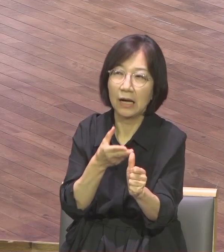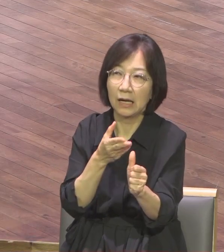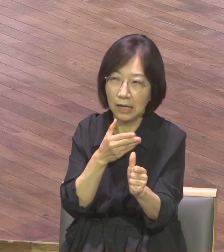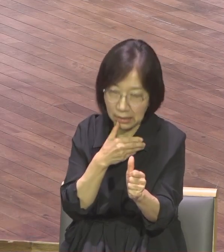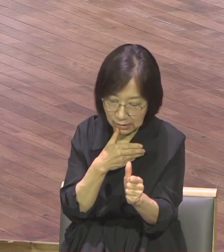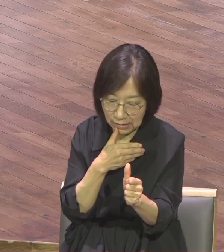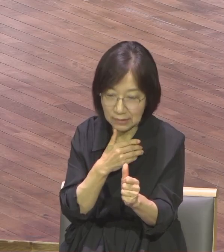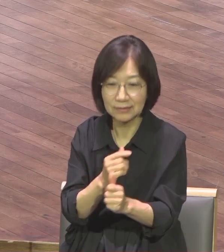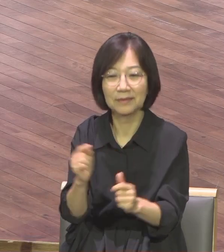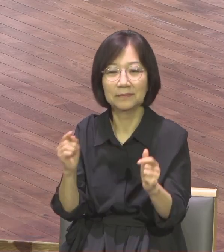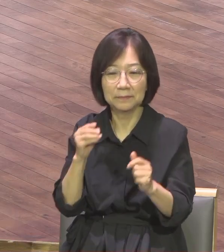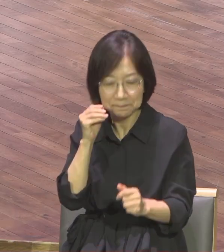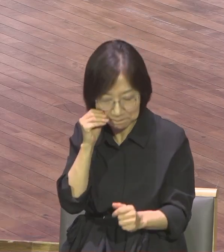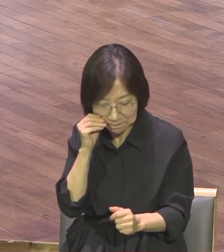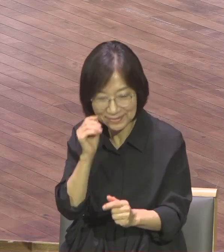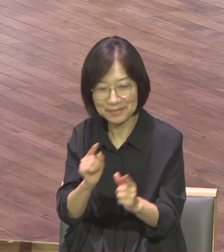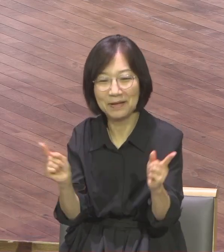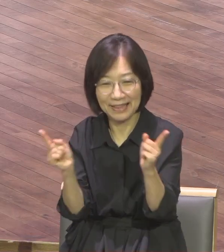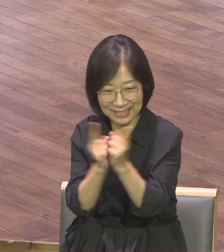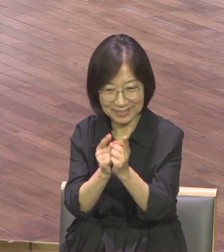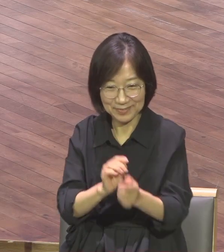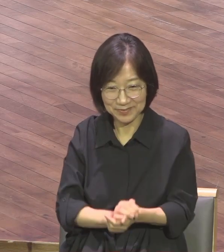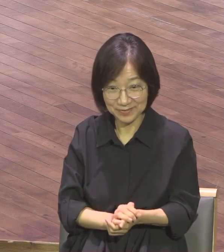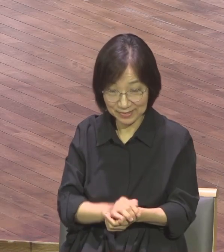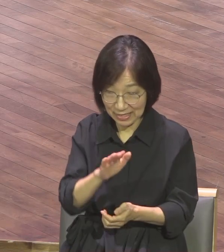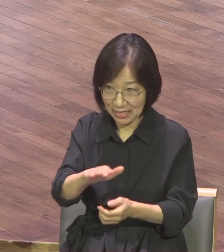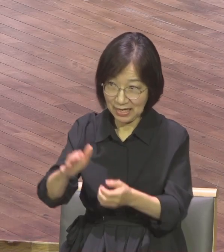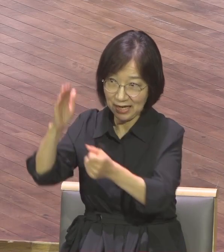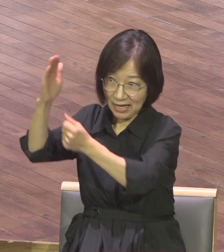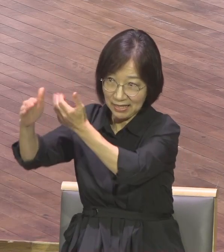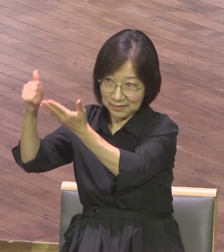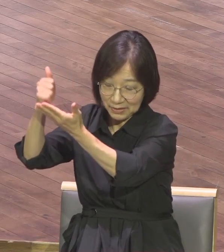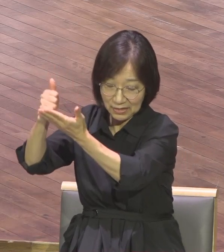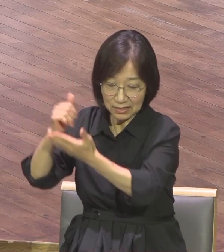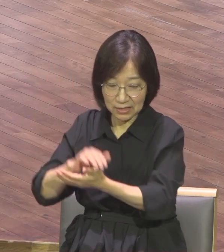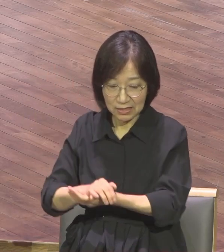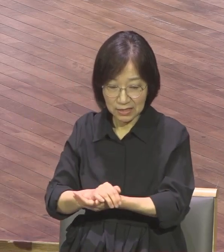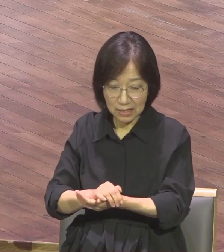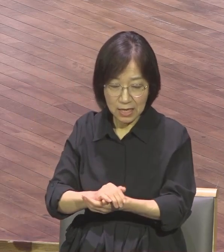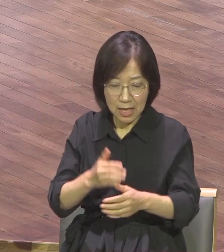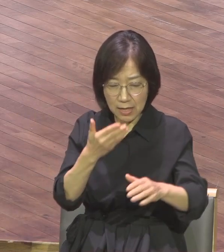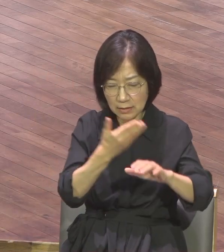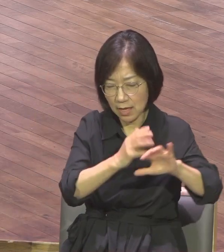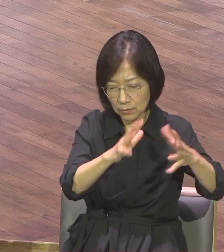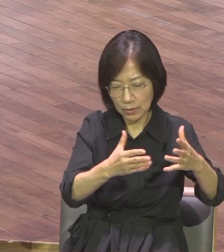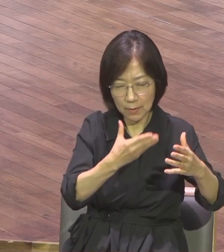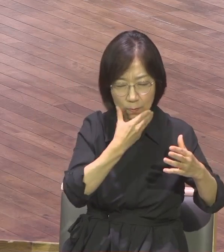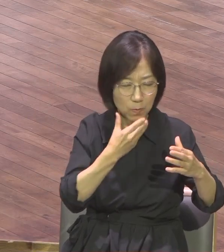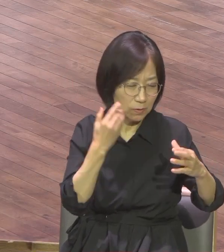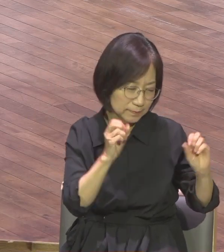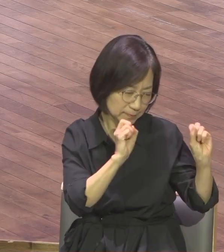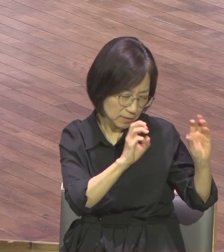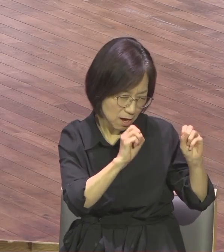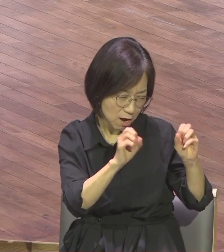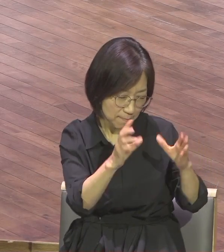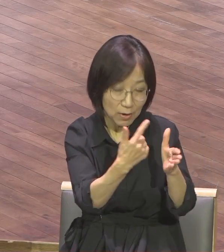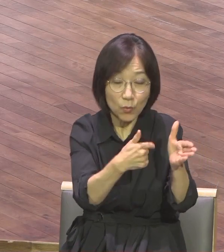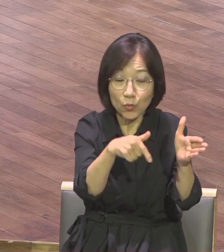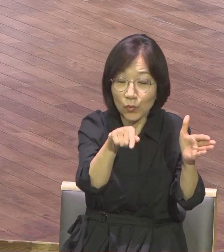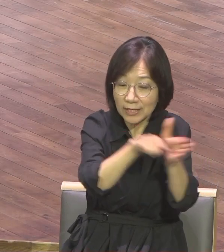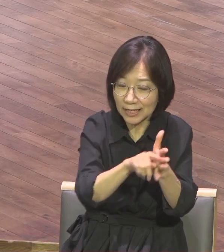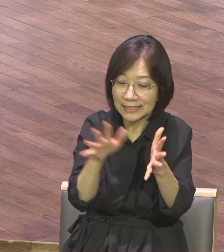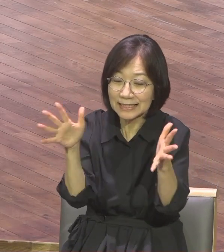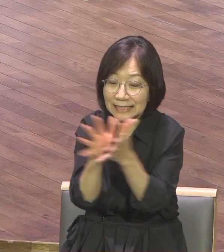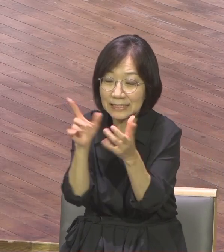사울을 이방 세계에 복음화를 위해서 하나님께서 친히 택한 그릇이란 것입니다.